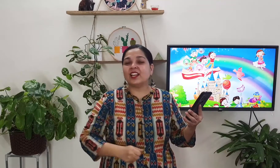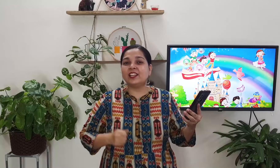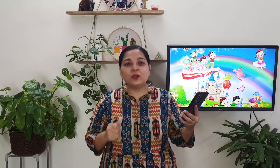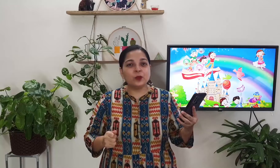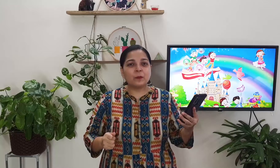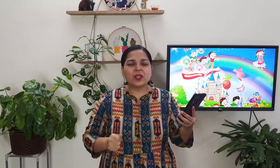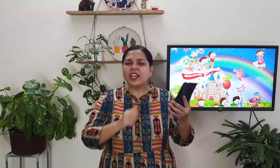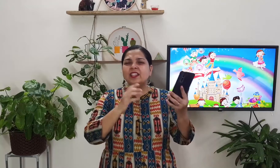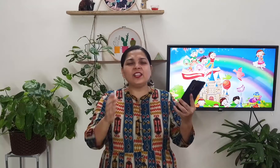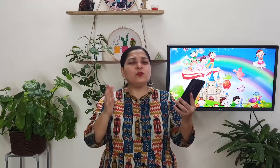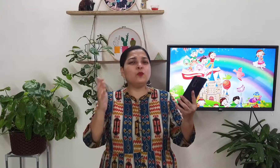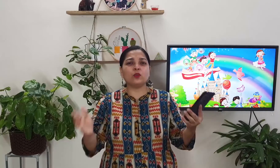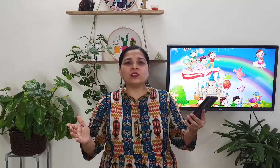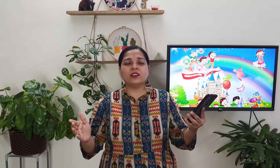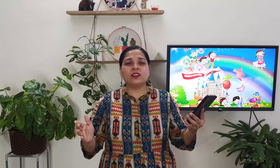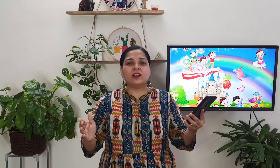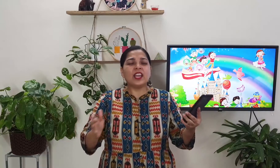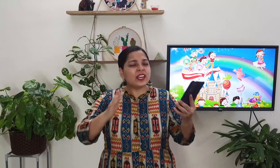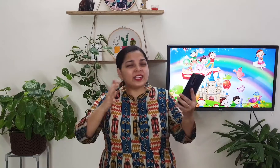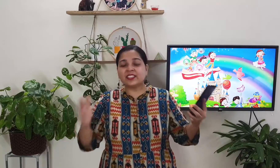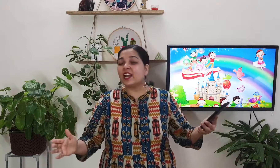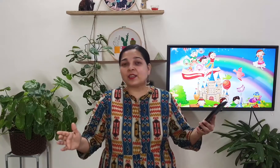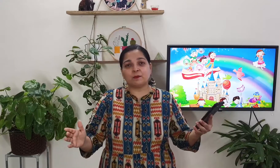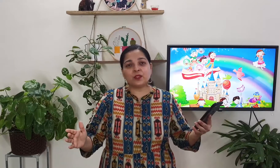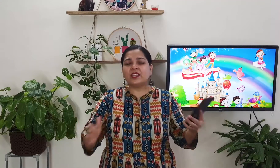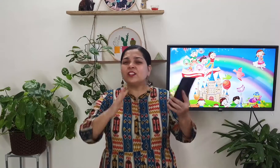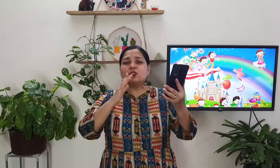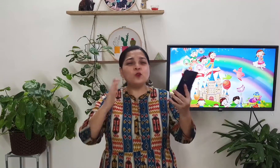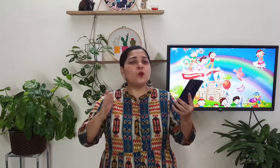தைரியமாக பயன்படுத்துங்கள். நீங்கள் விரும்பும் எதையும் எந்த நேரத்திலும்